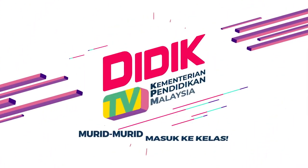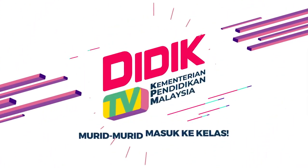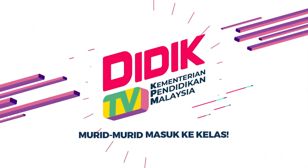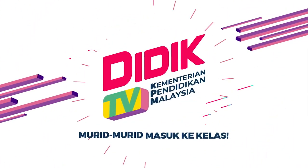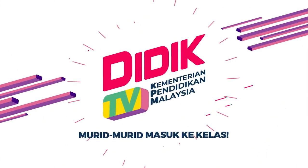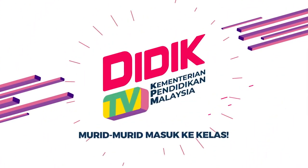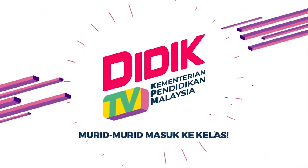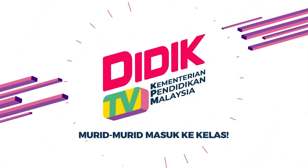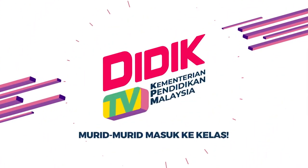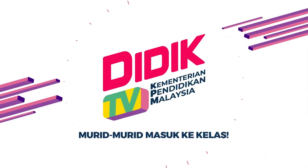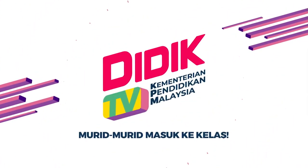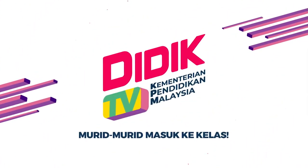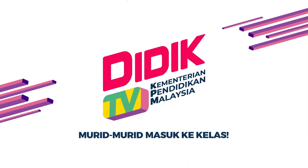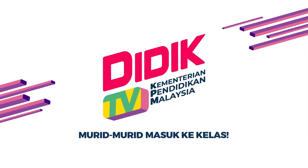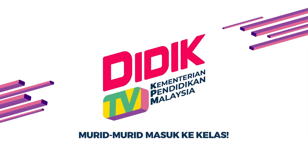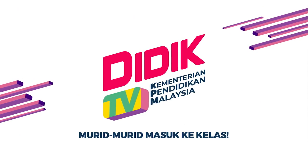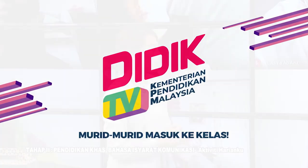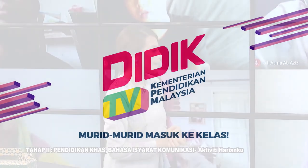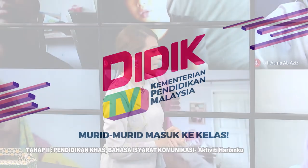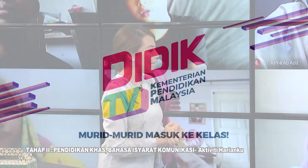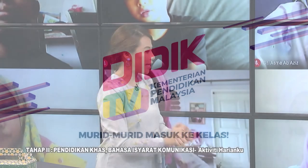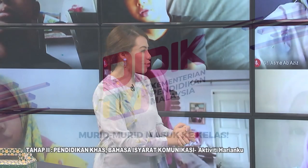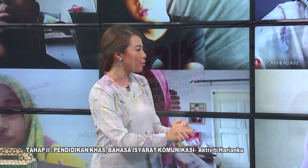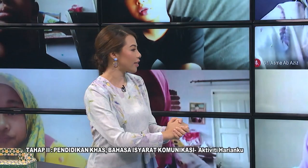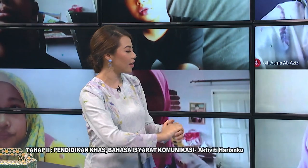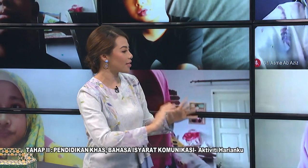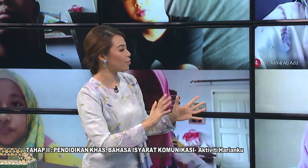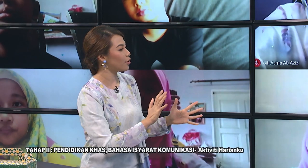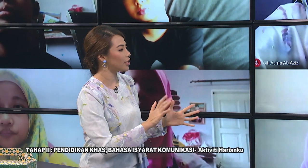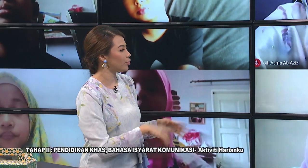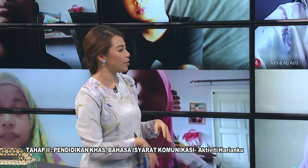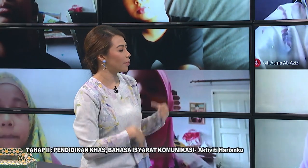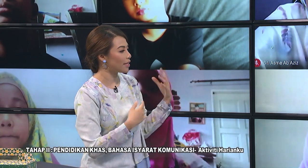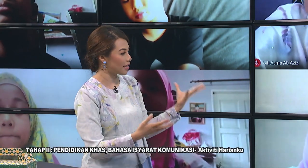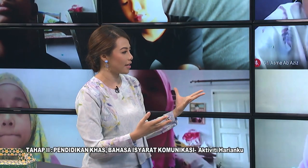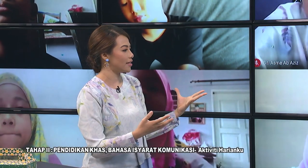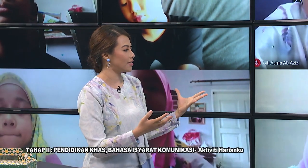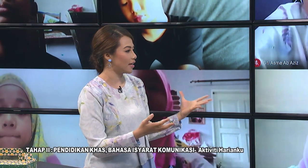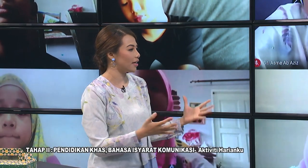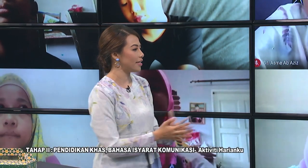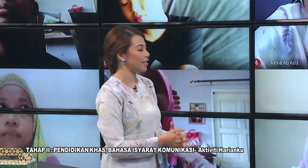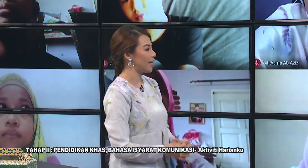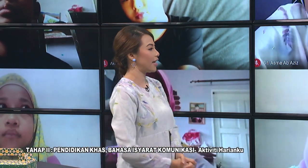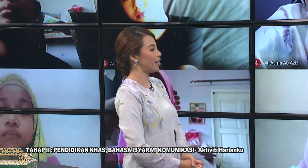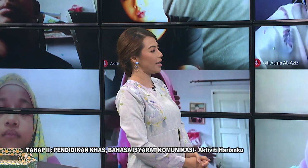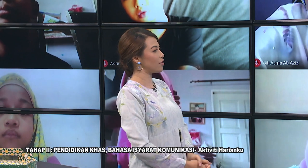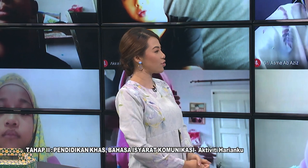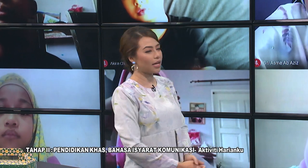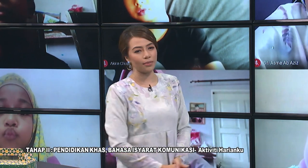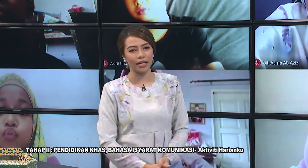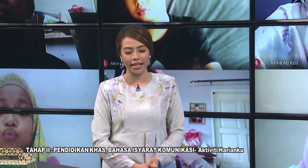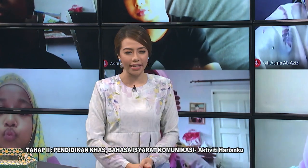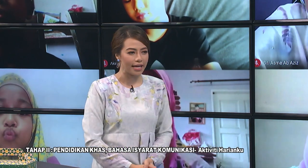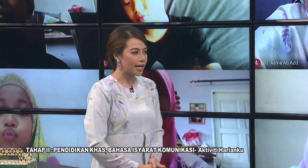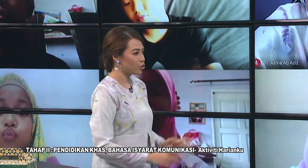Didik TV KPM. Cikgu, kita nak sambung kita punya pembelajaran sekarang ini dengan adik-adik juga